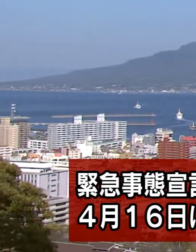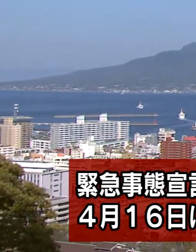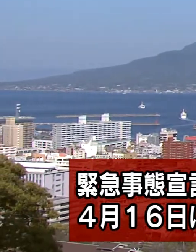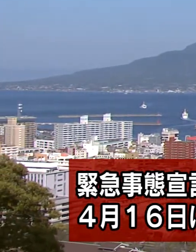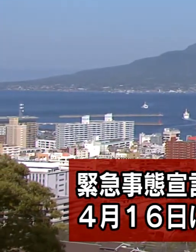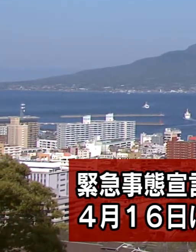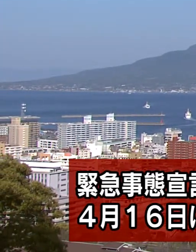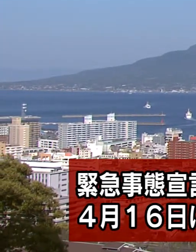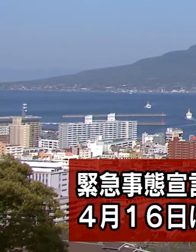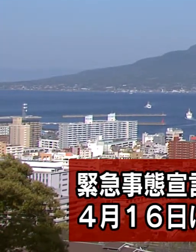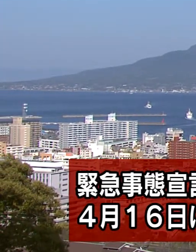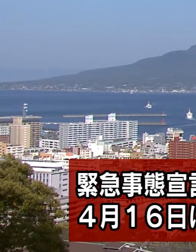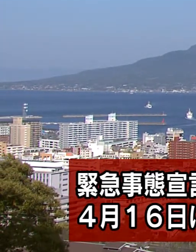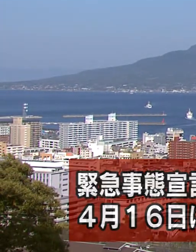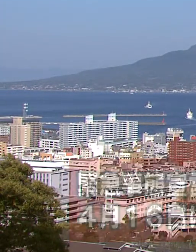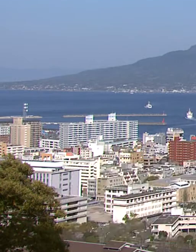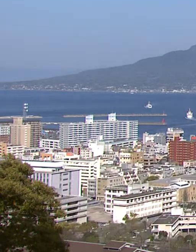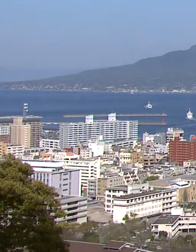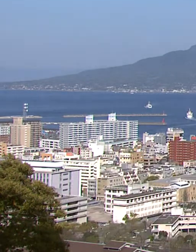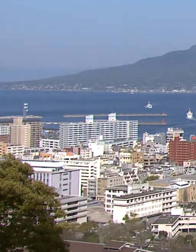大しました。